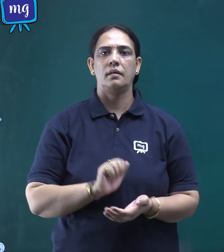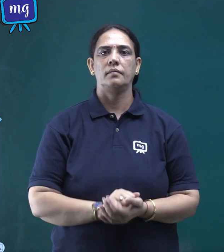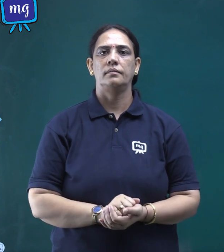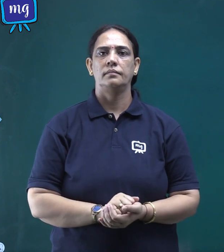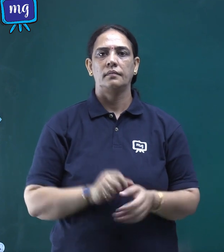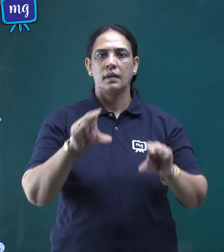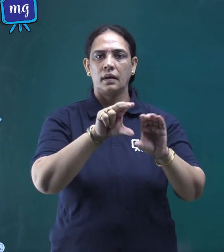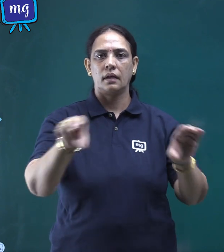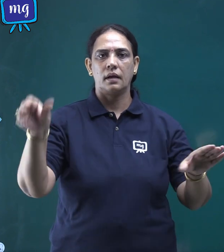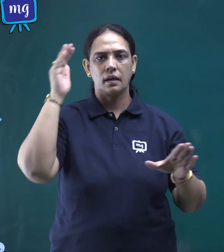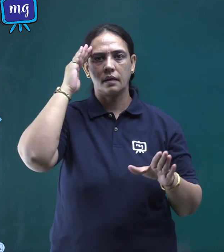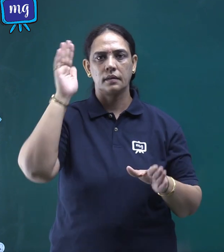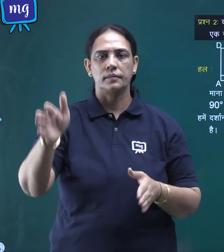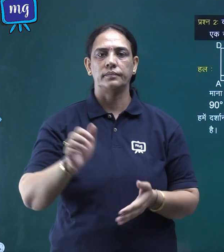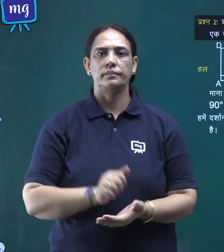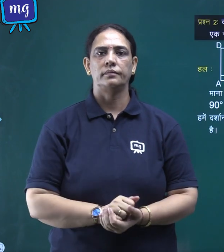समझ आ गया?